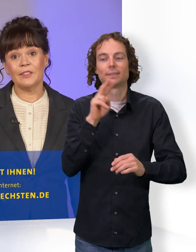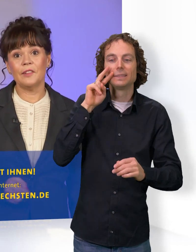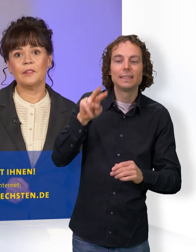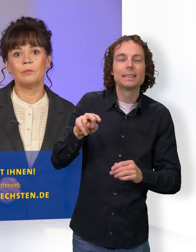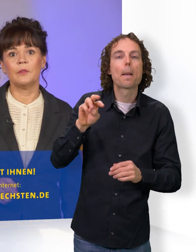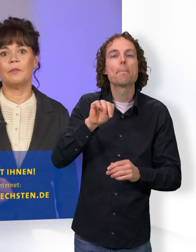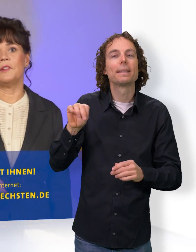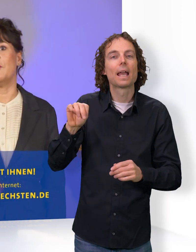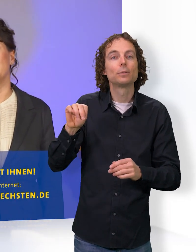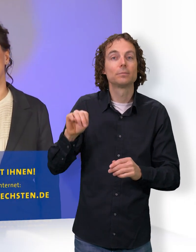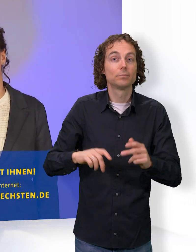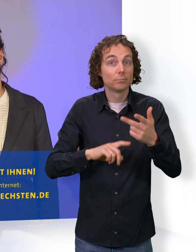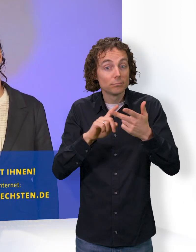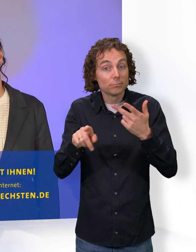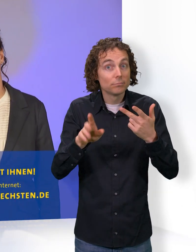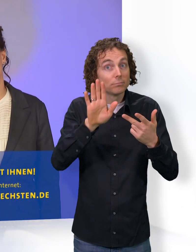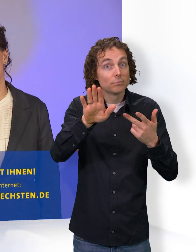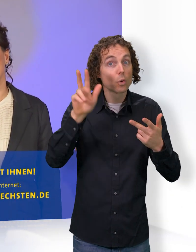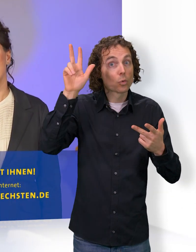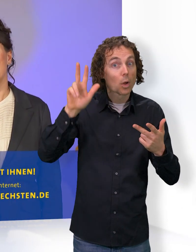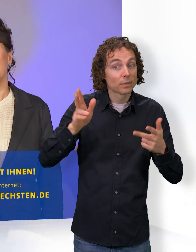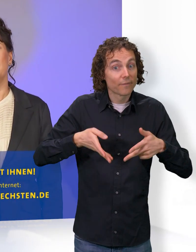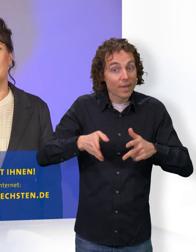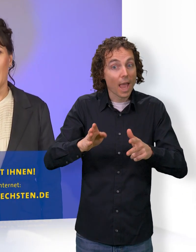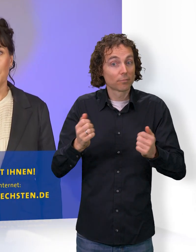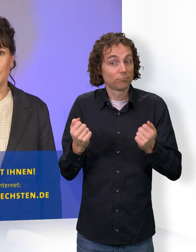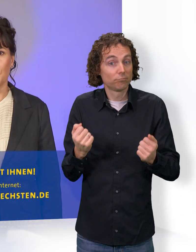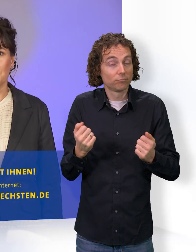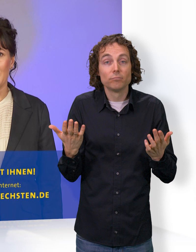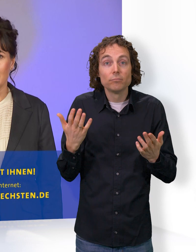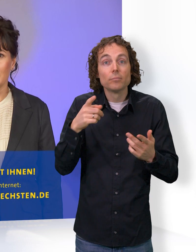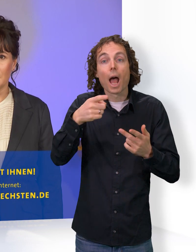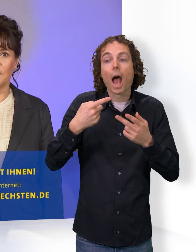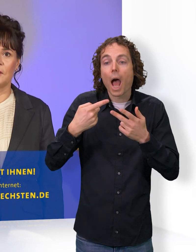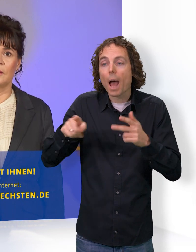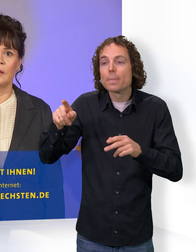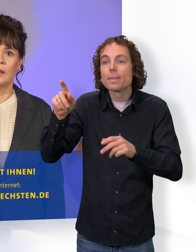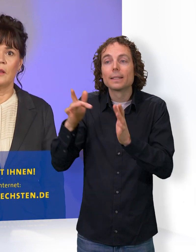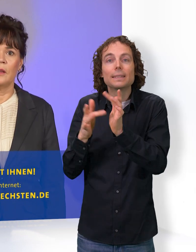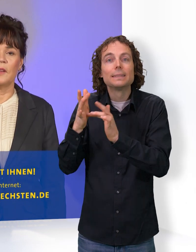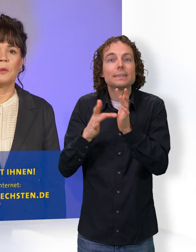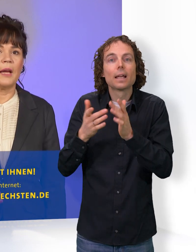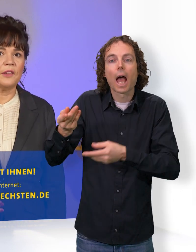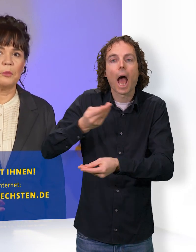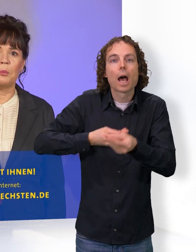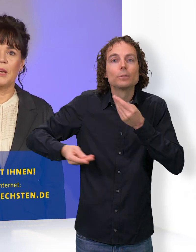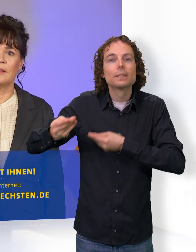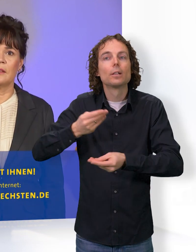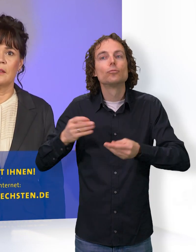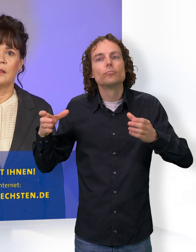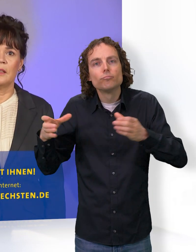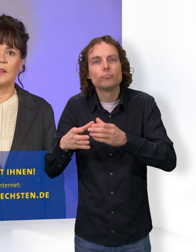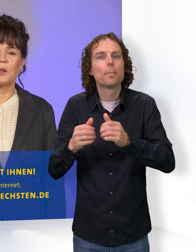ein drittes, was Sie auf Ihrem Weg mit Gott stärkt, ist der Austausch mit anderen Christen. Das gemeinsame